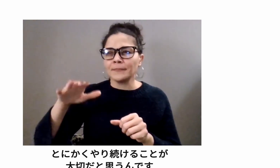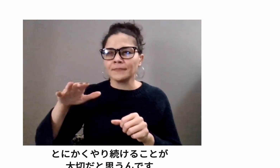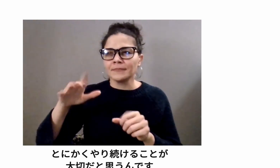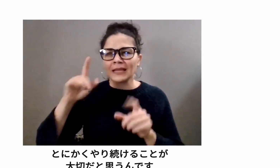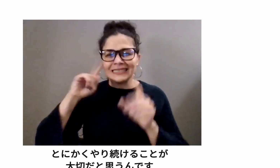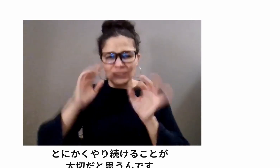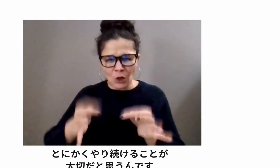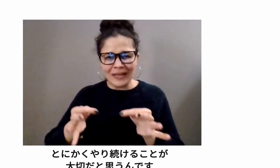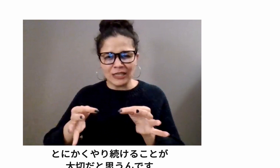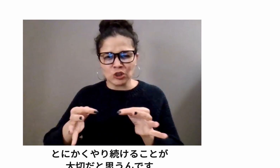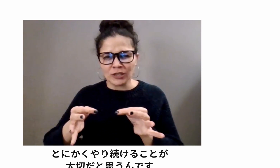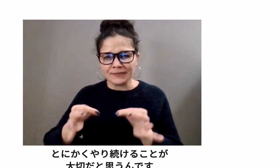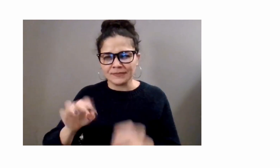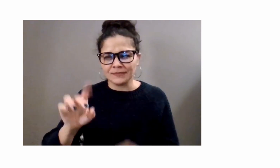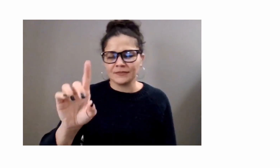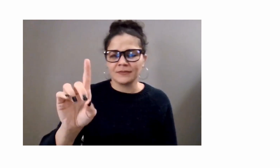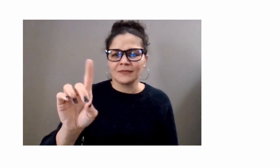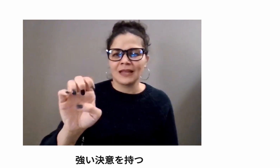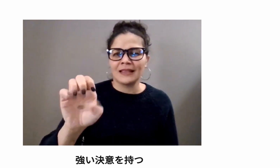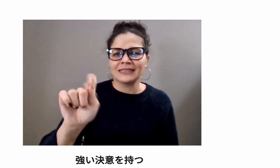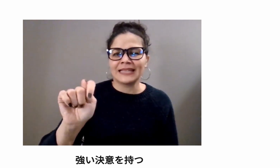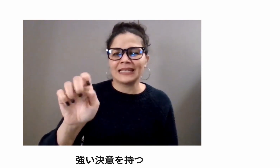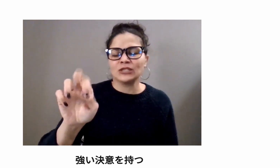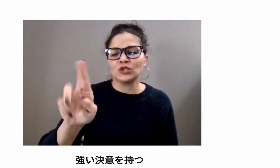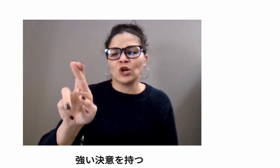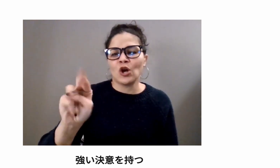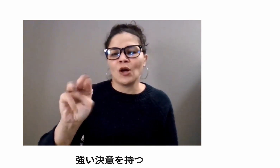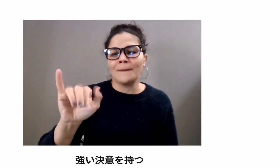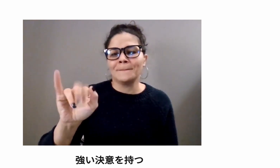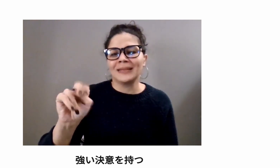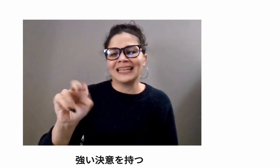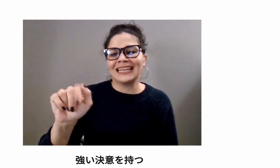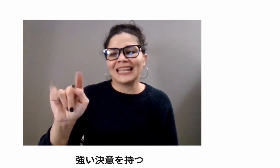ということが大切だと思うんですね。determination、強い決意ですよね。